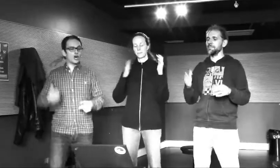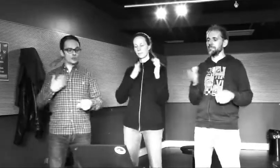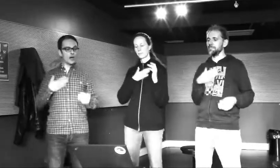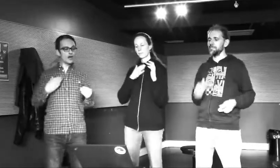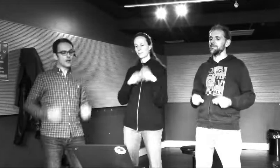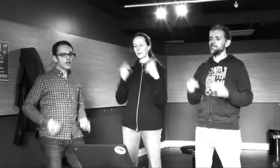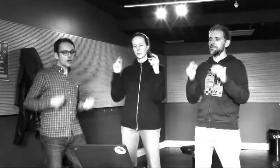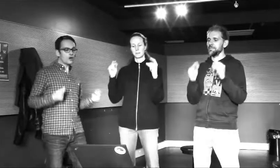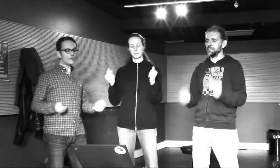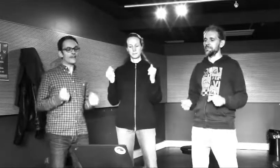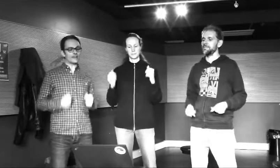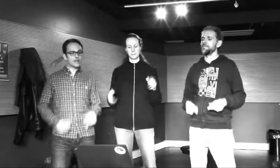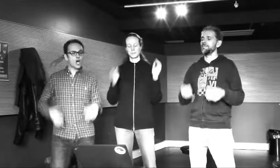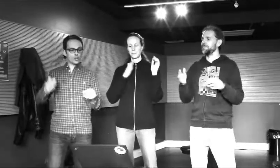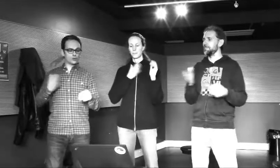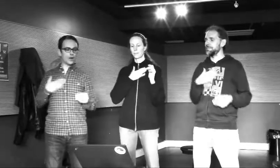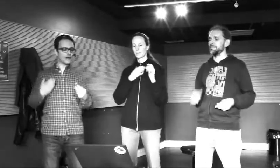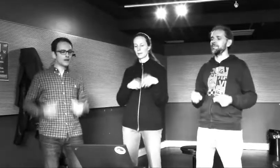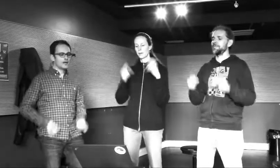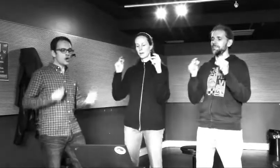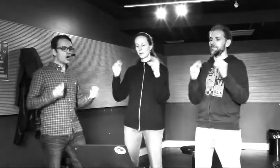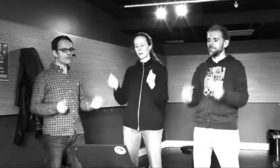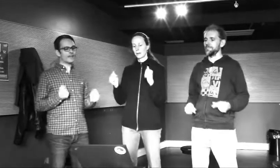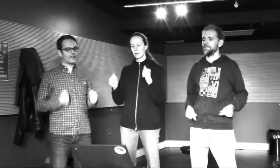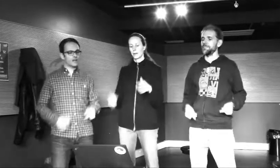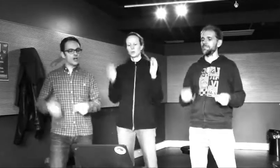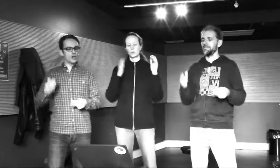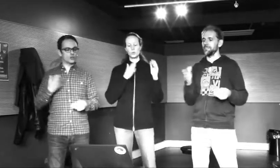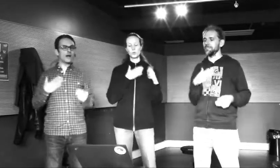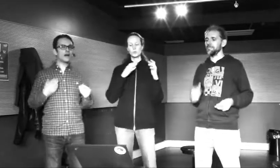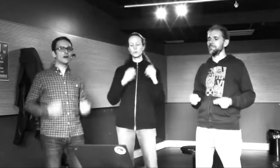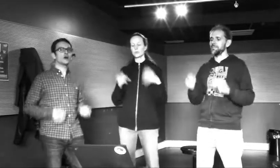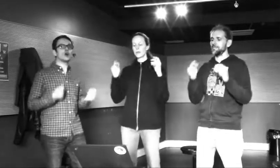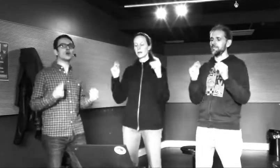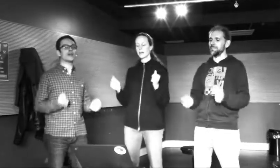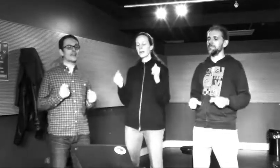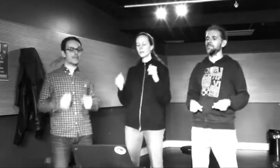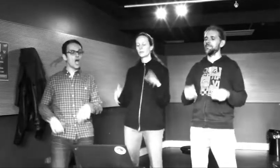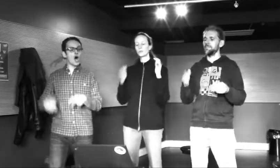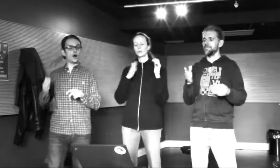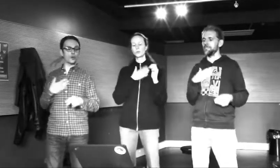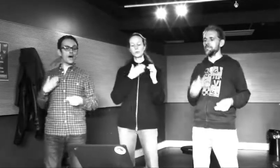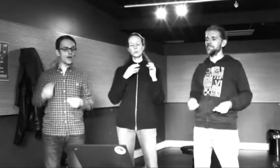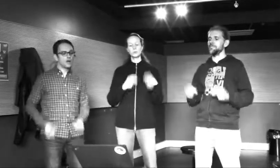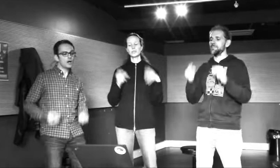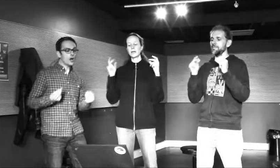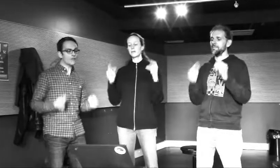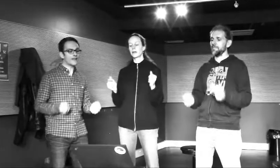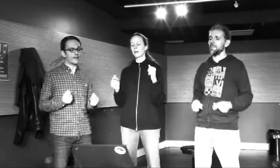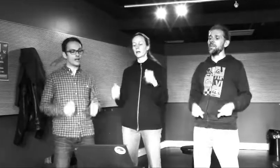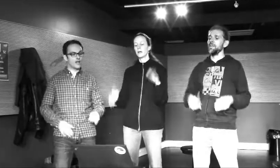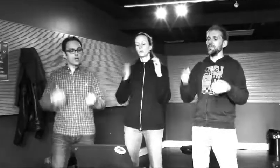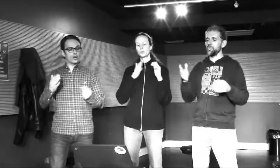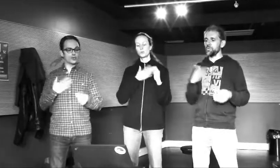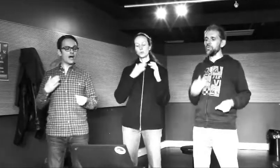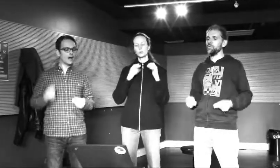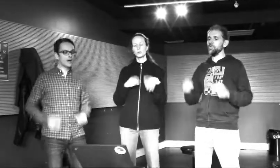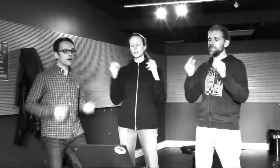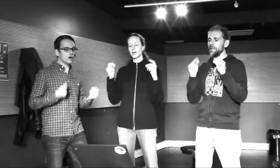En droit, envers. En droit, envers. Toujours tout de travers, toujours droit de travers. Toujours tout de